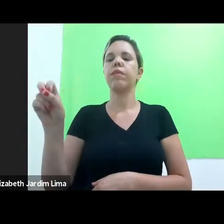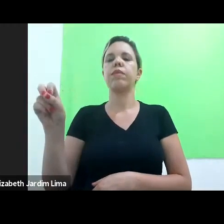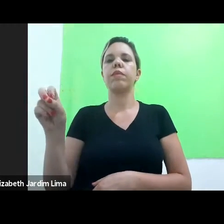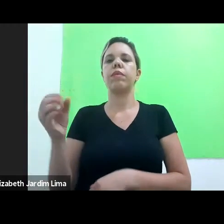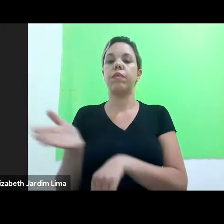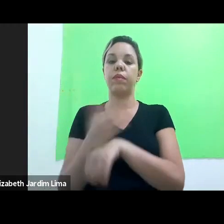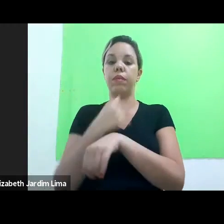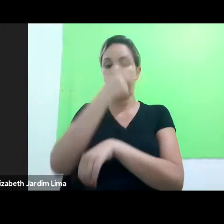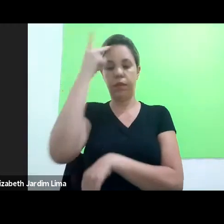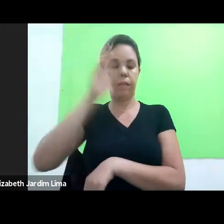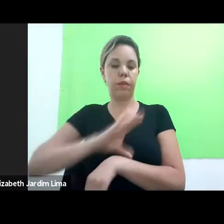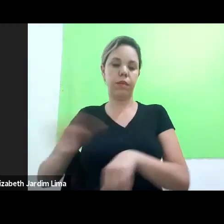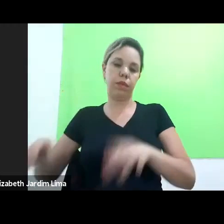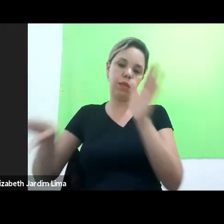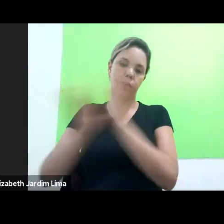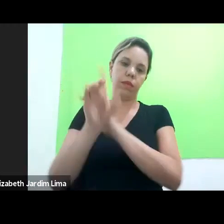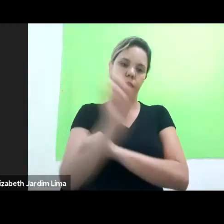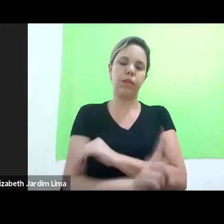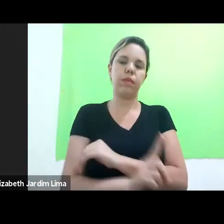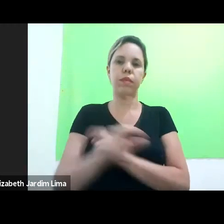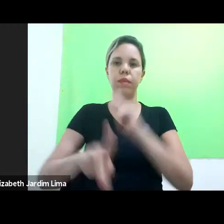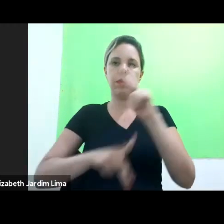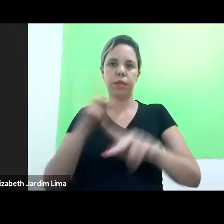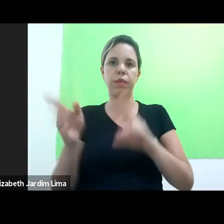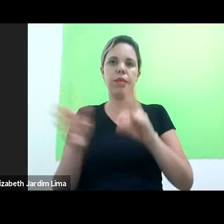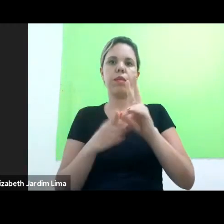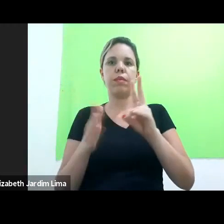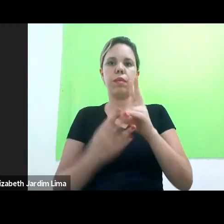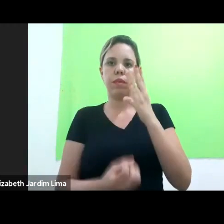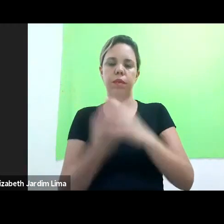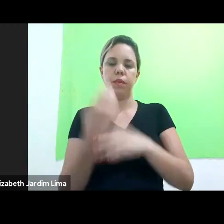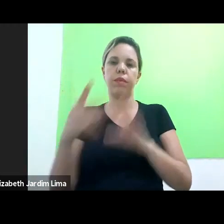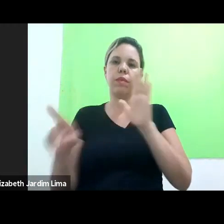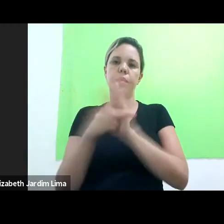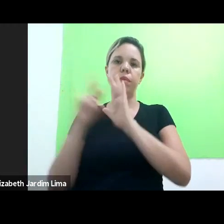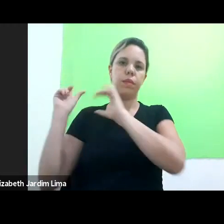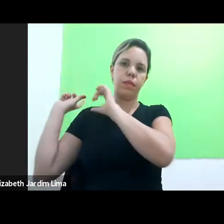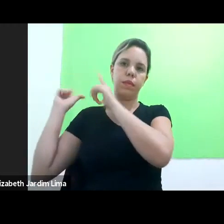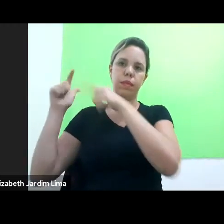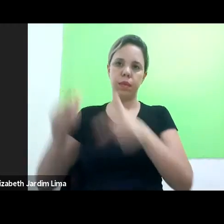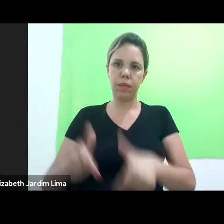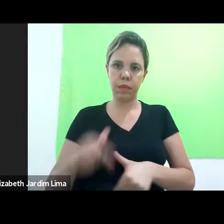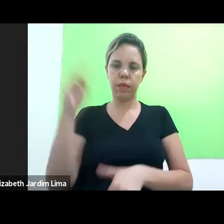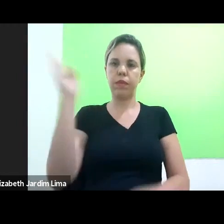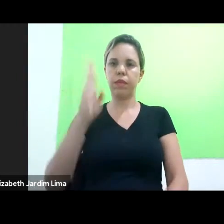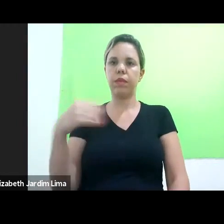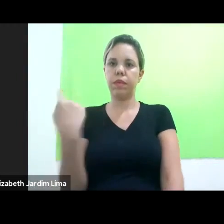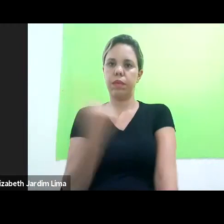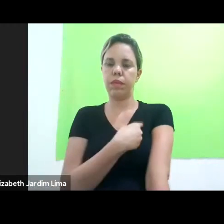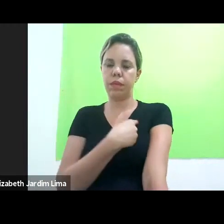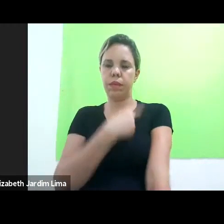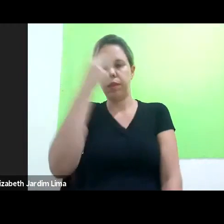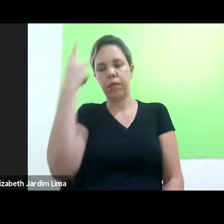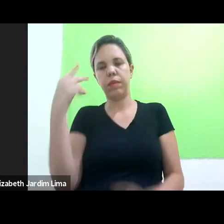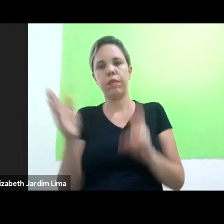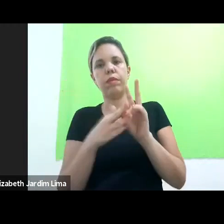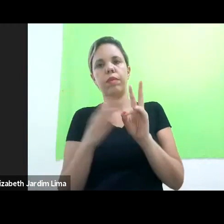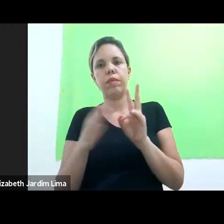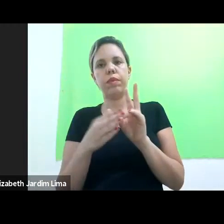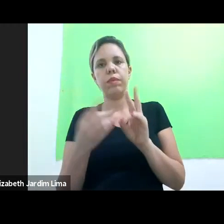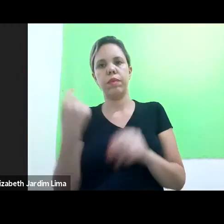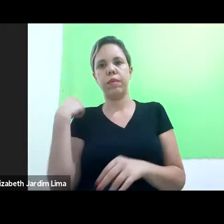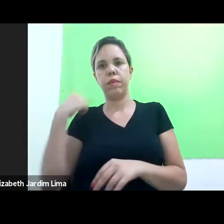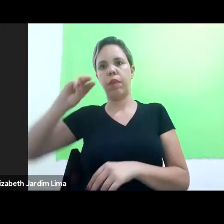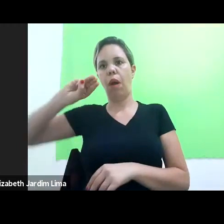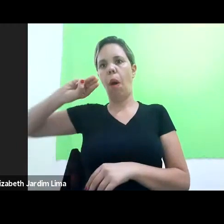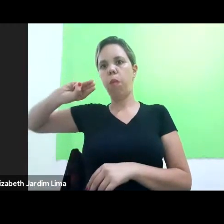chegaram, porque aqui já habitavam povos nativos, tradicionais da terra, que somos nós, povos indígenas. Éramos